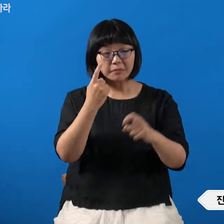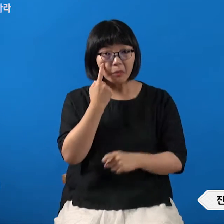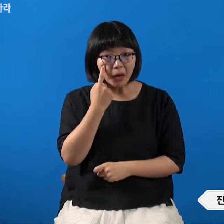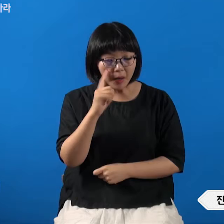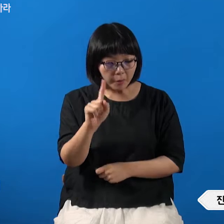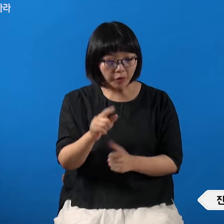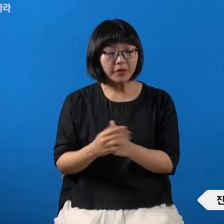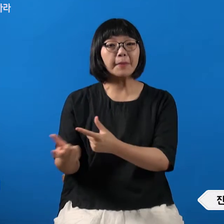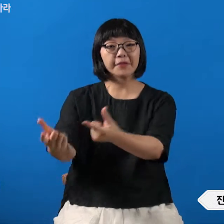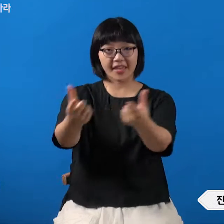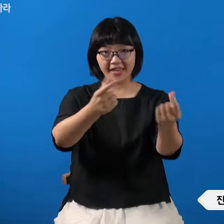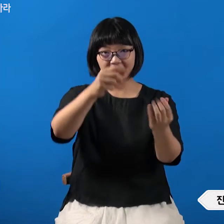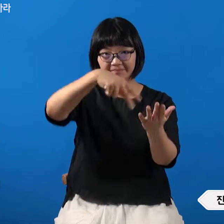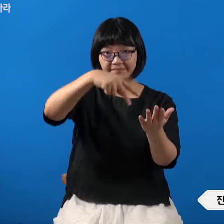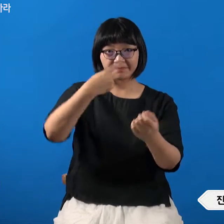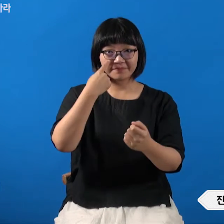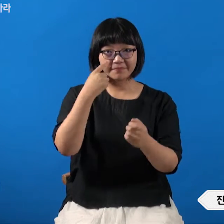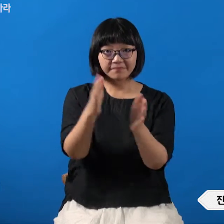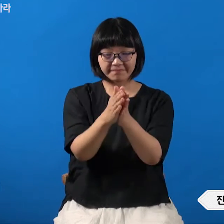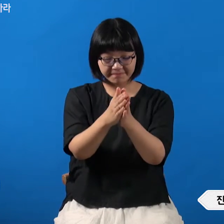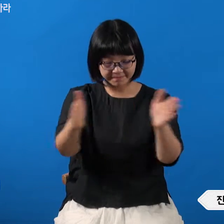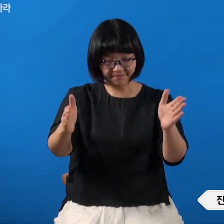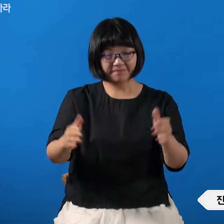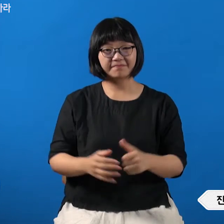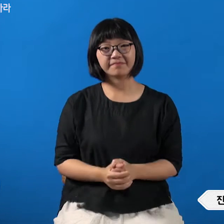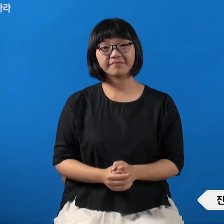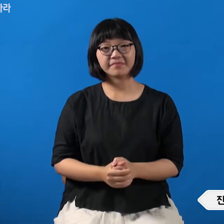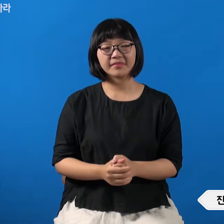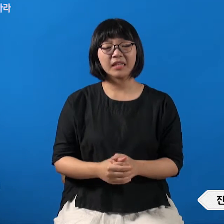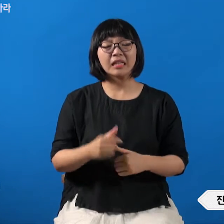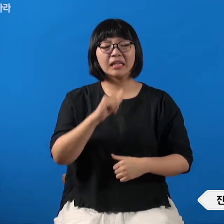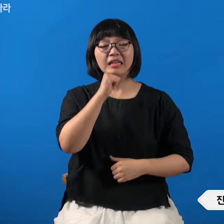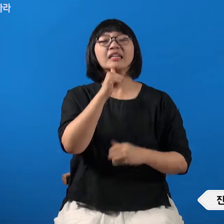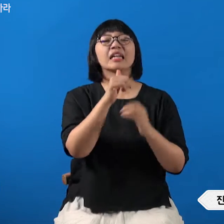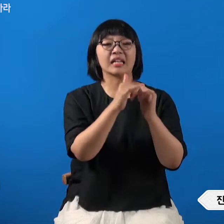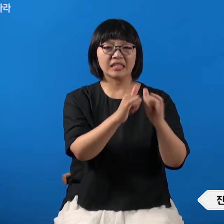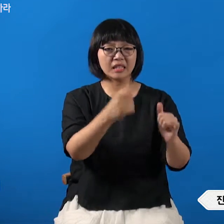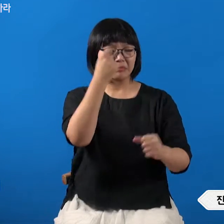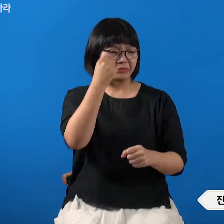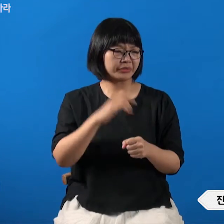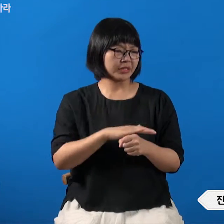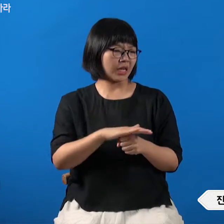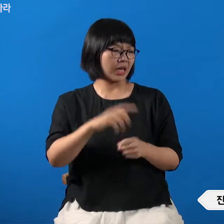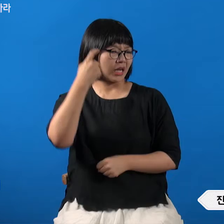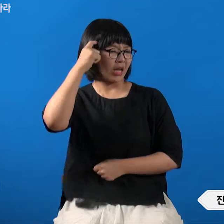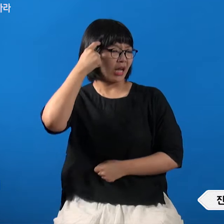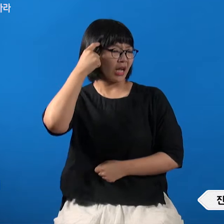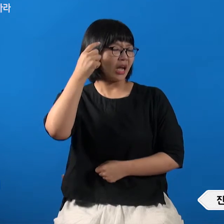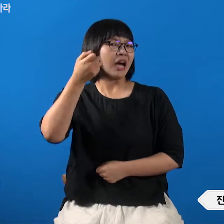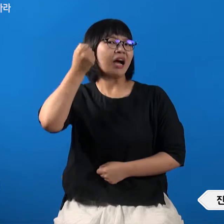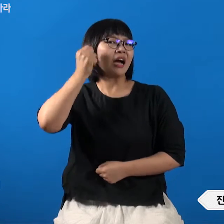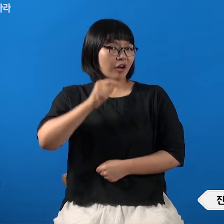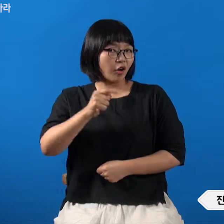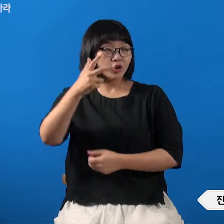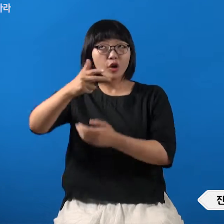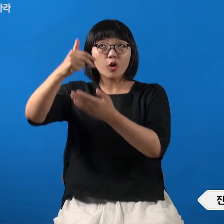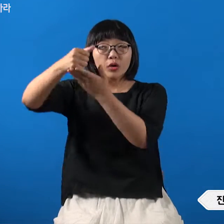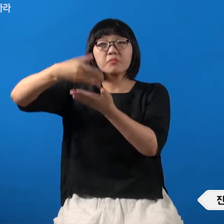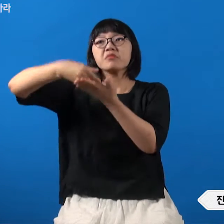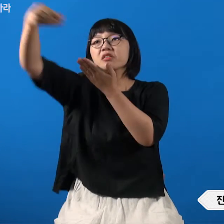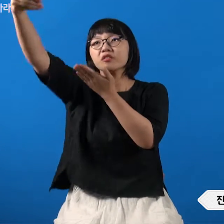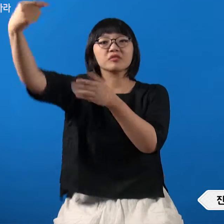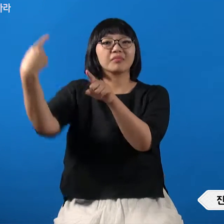같이 읽겠습니다. 시작. 가난한 자를 불쌍히 여기는 것은 여호와께 구워드리는